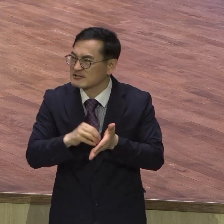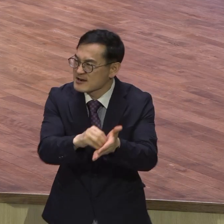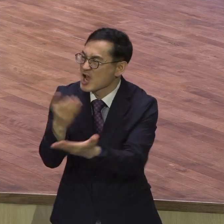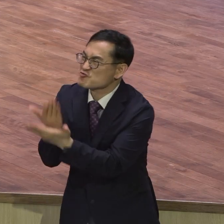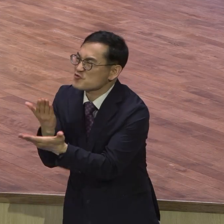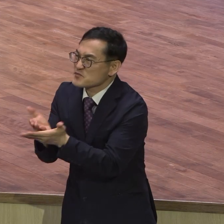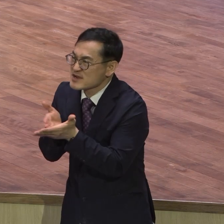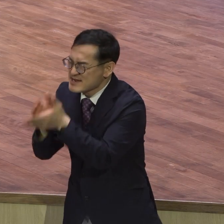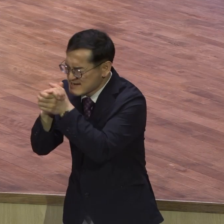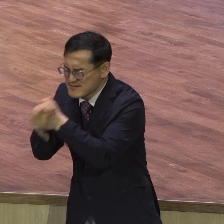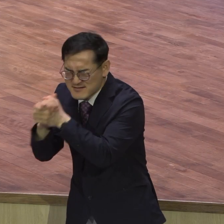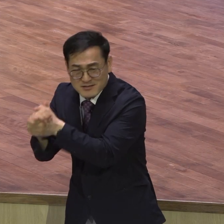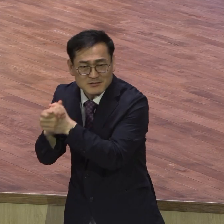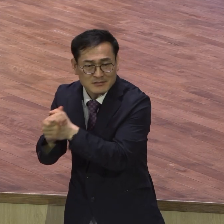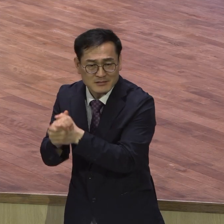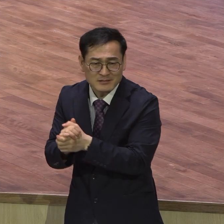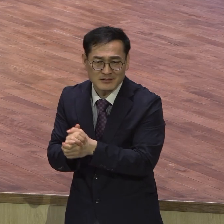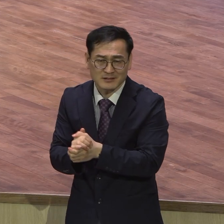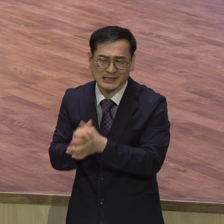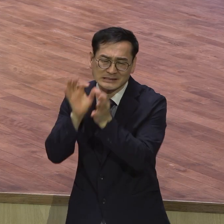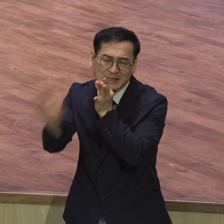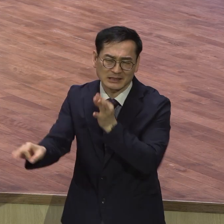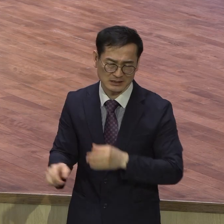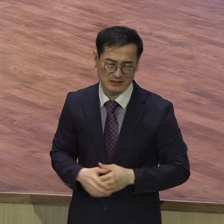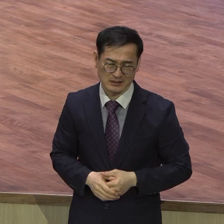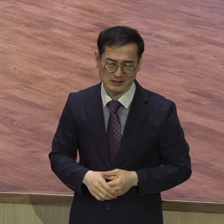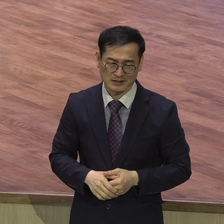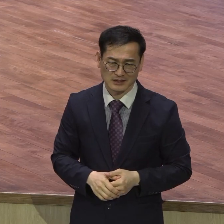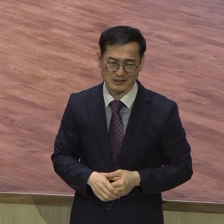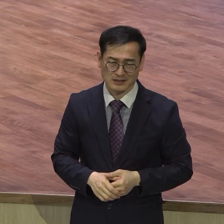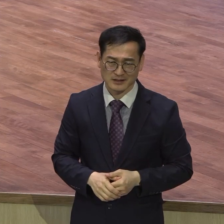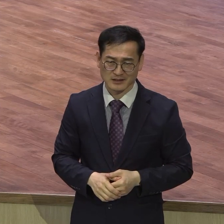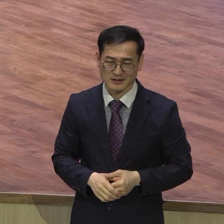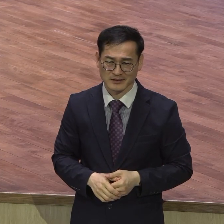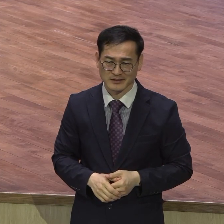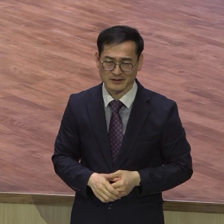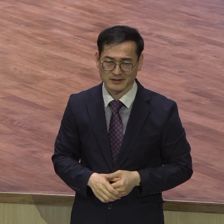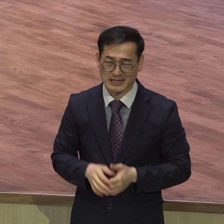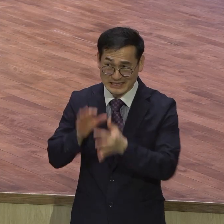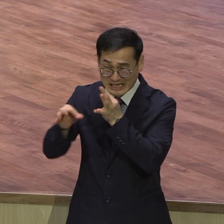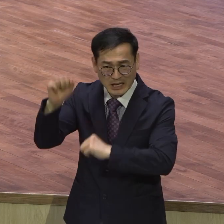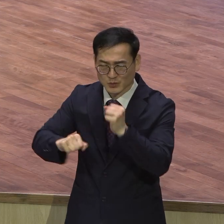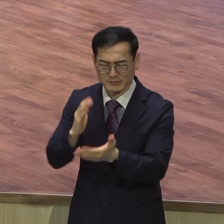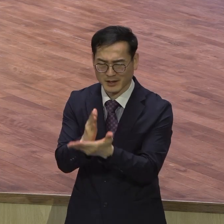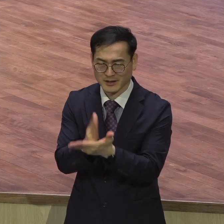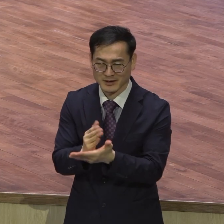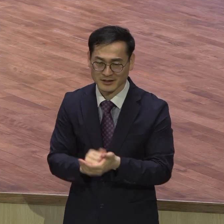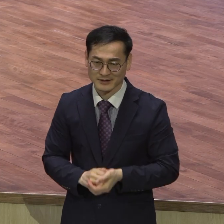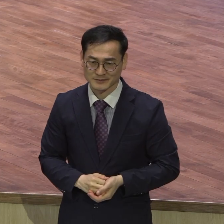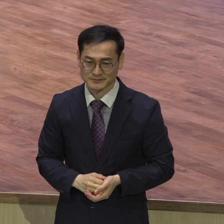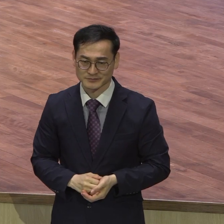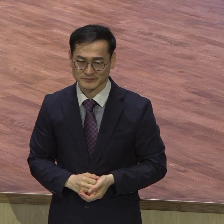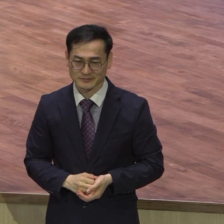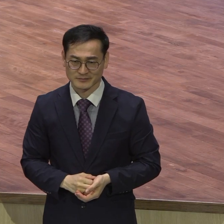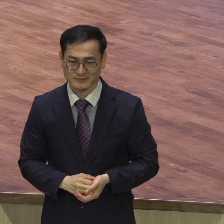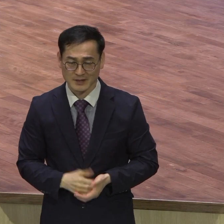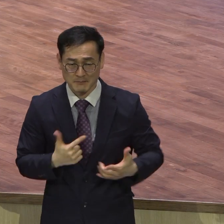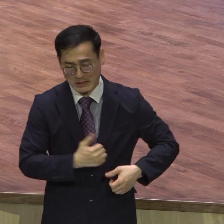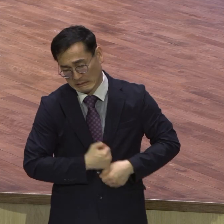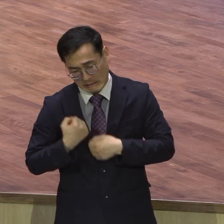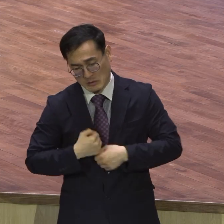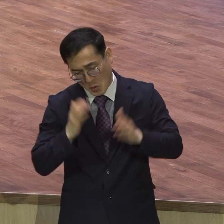사기꾼 같은 말 하면 안 돼요 하지도 안 해놓고 하나님 능립니까 하나님은 사기꾼 만듭니까 일을 일도 안 하면서 깨울러 빠져